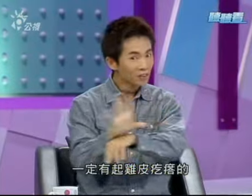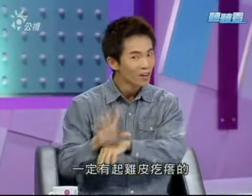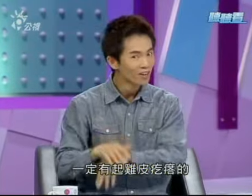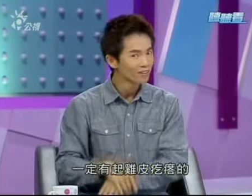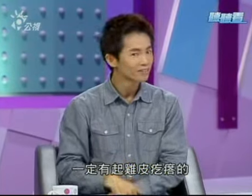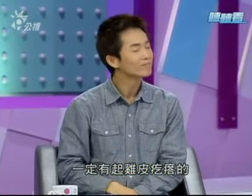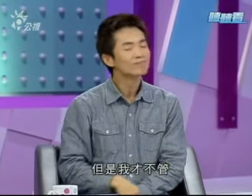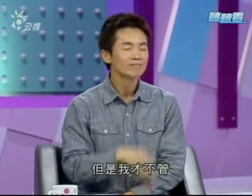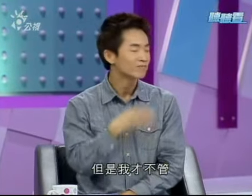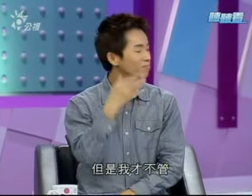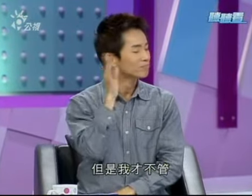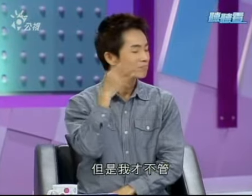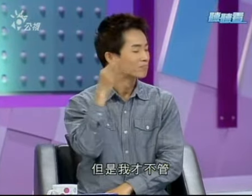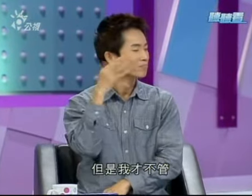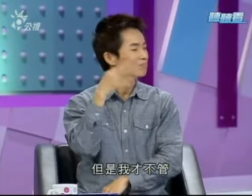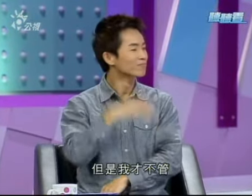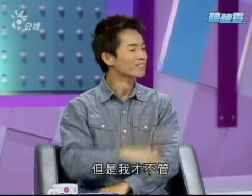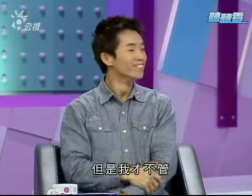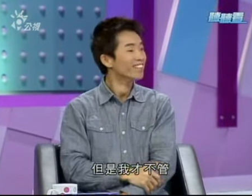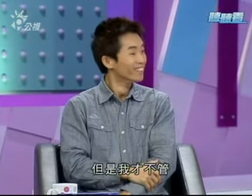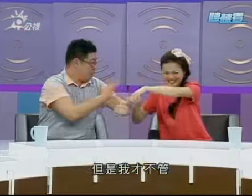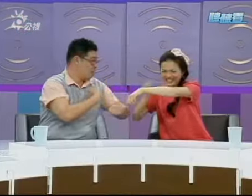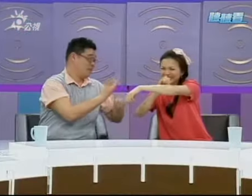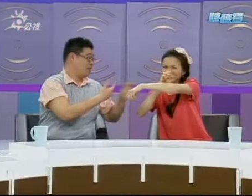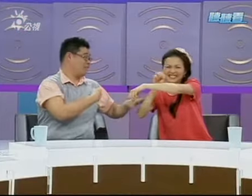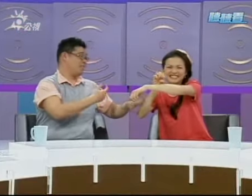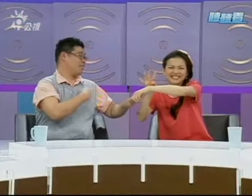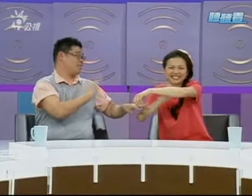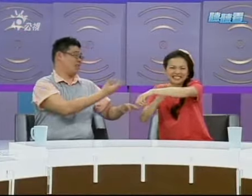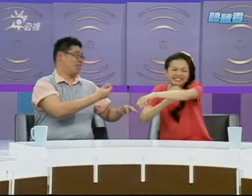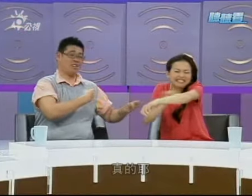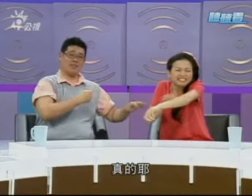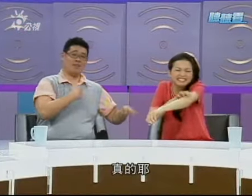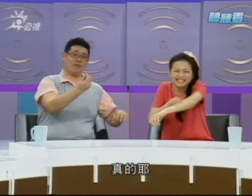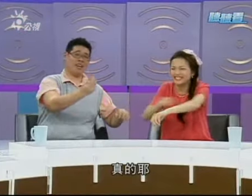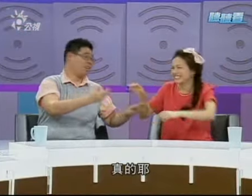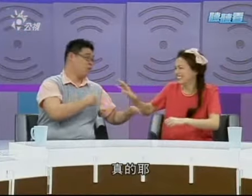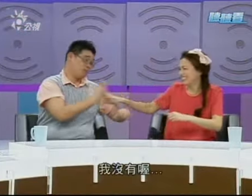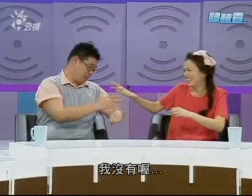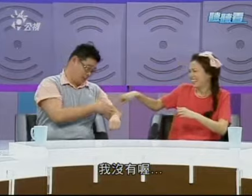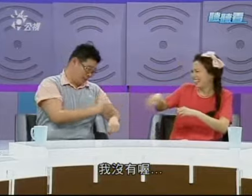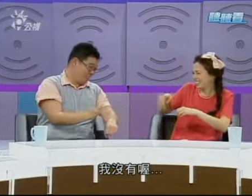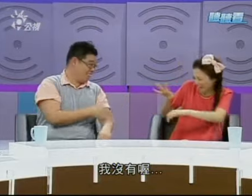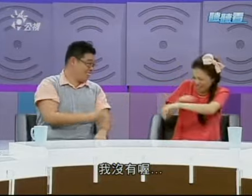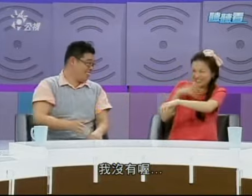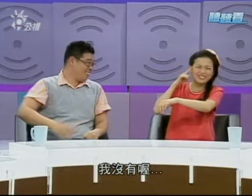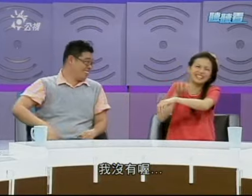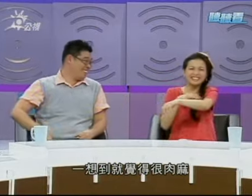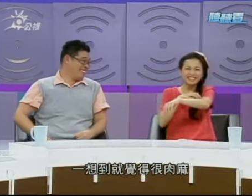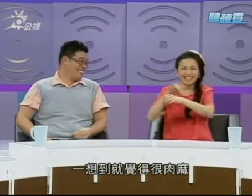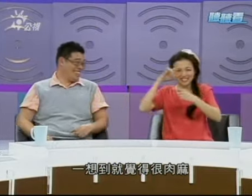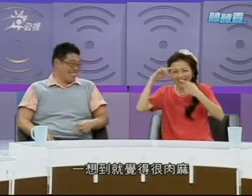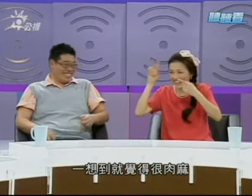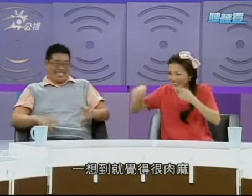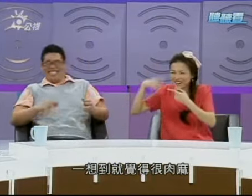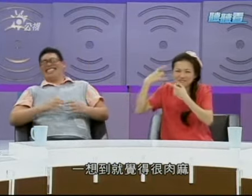疙瘩的但是我才不管呢哦真的耶我没有啊 我没有啊一想到就觉得很肉麻